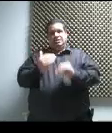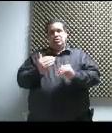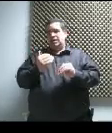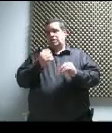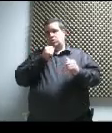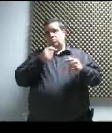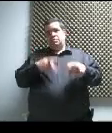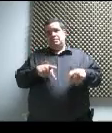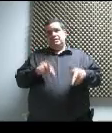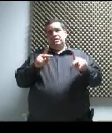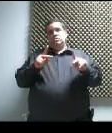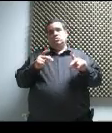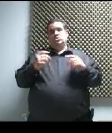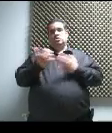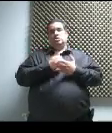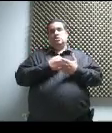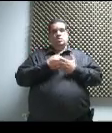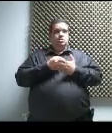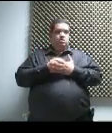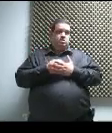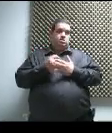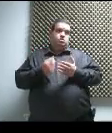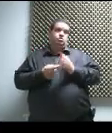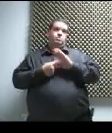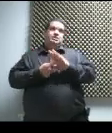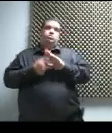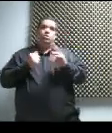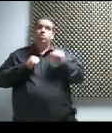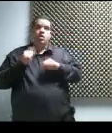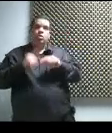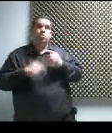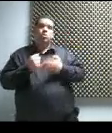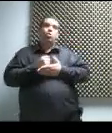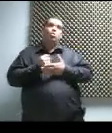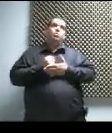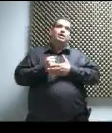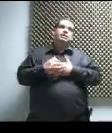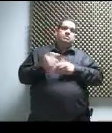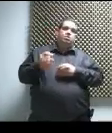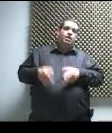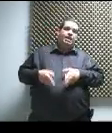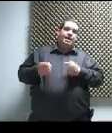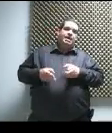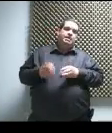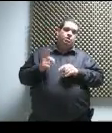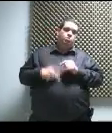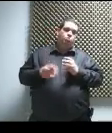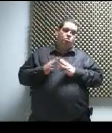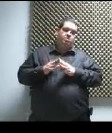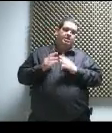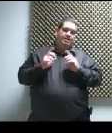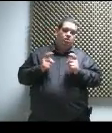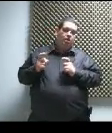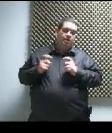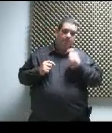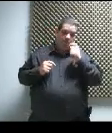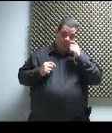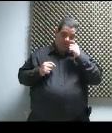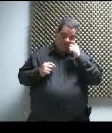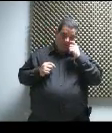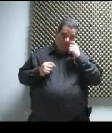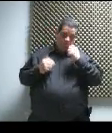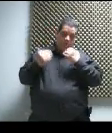nosotros generar ingresos. O sea, yo si presento una obra no puedo cobrar y si me voy a la calle no puedo pedir donativo. Porque